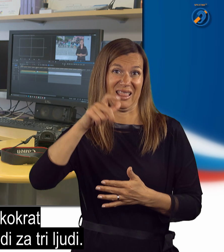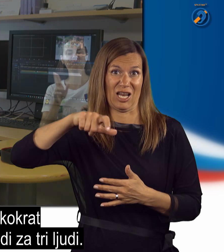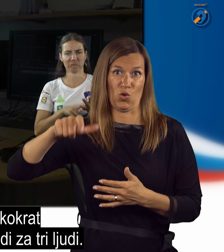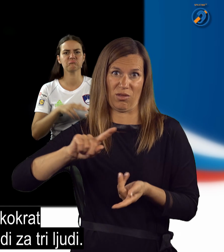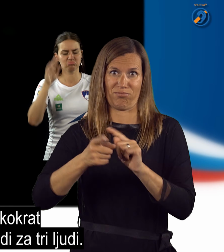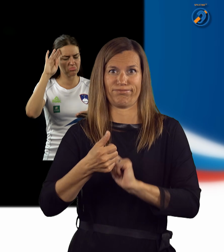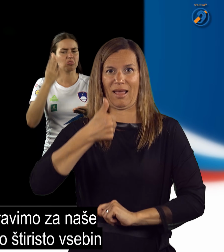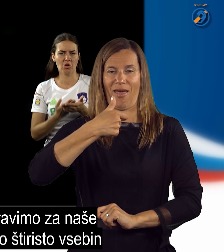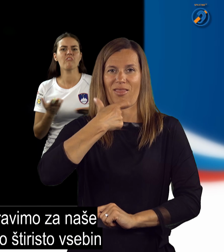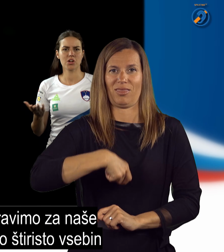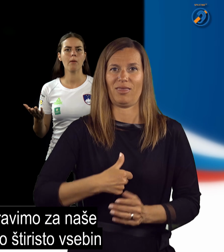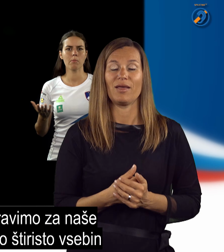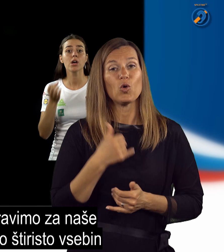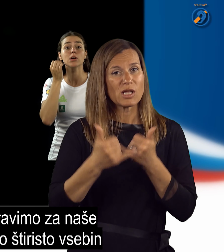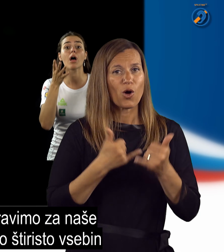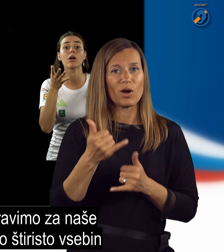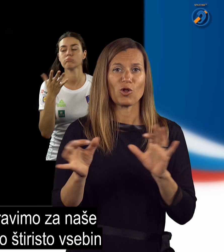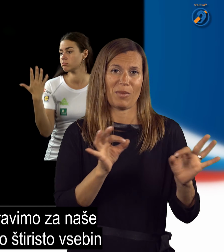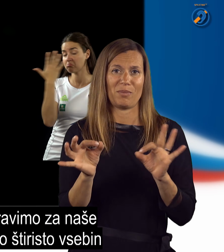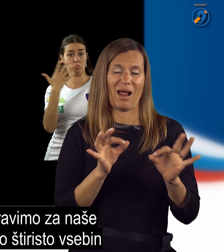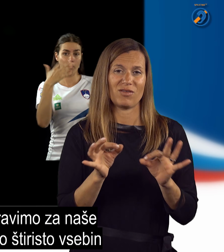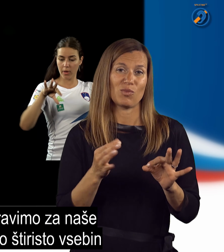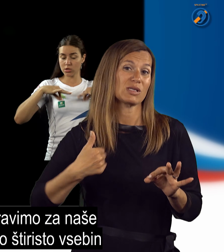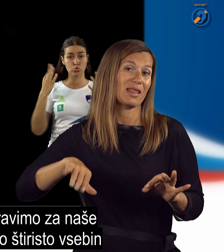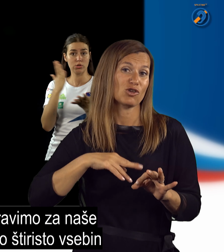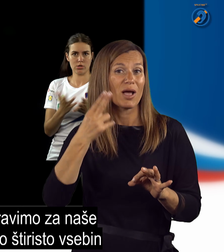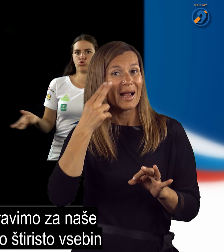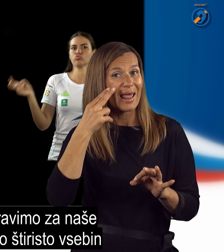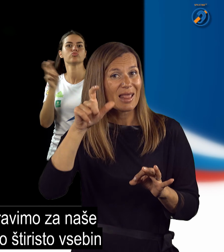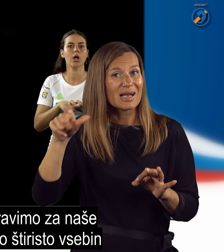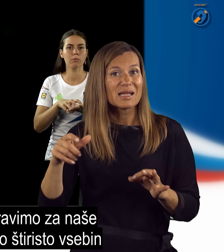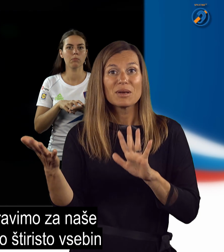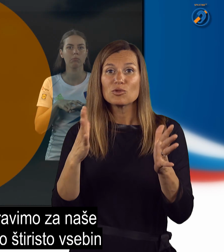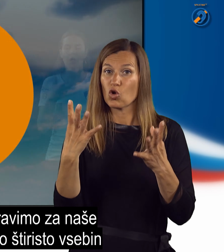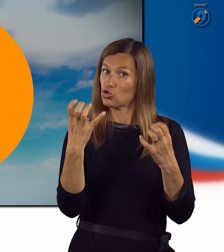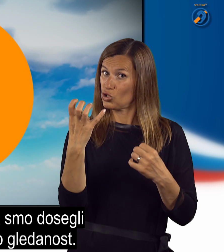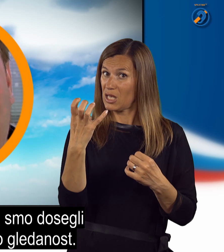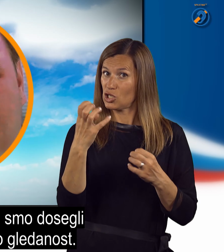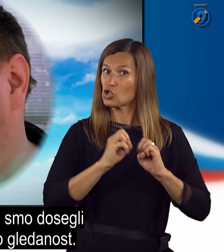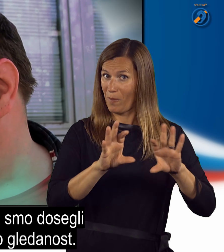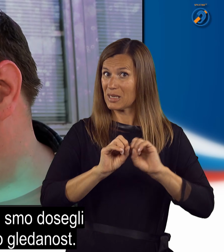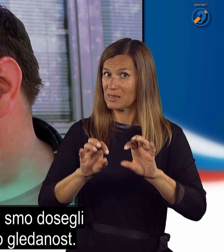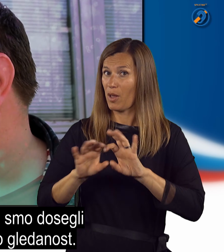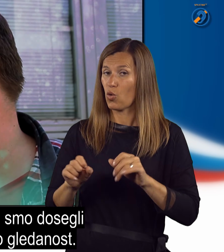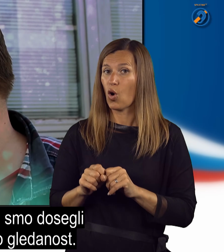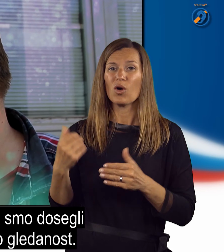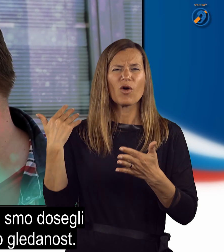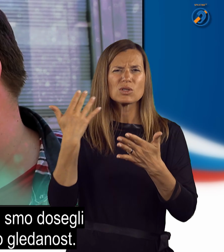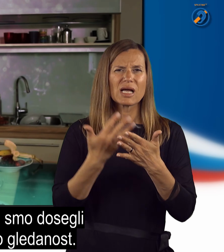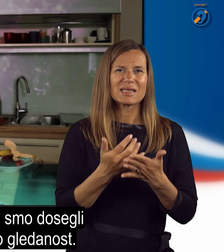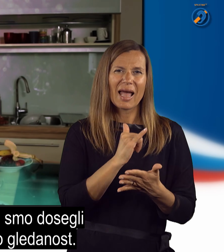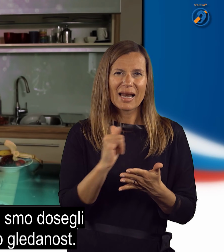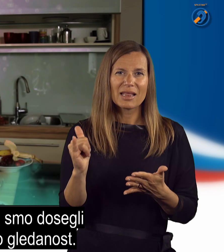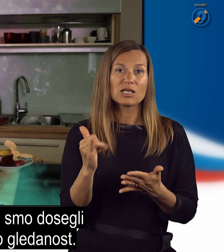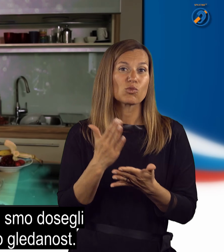3 ljudi. Vsako leto pripravimo za naše gledalce približno 400 vsebin in v vseh letih smo